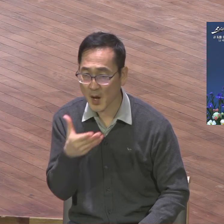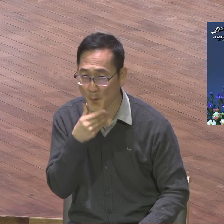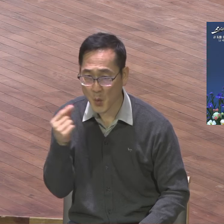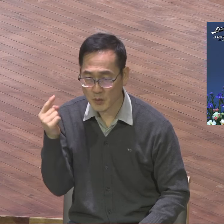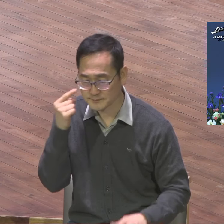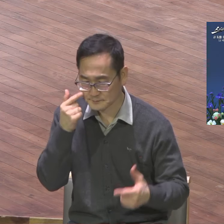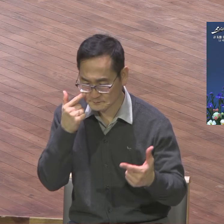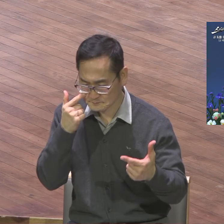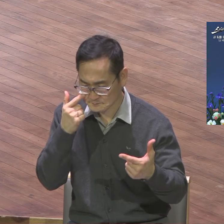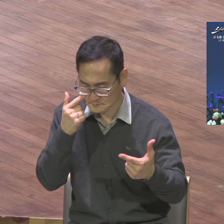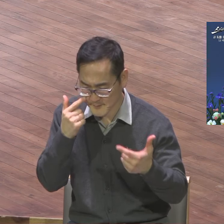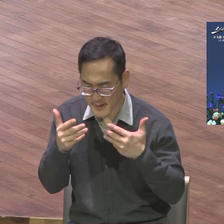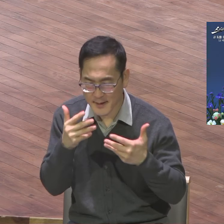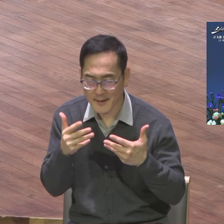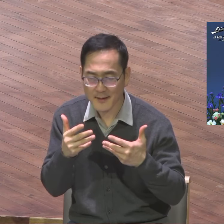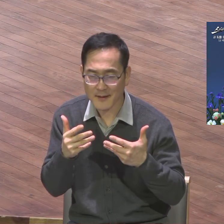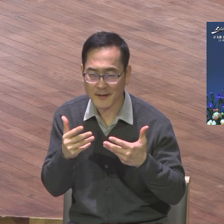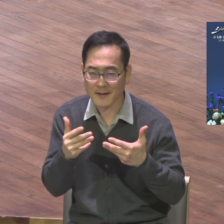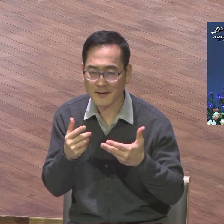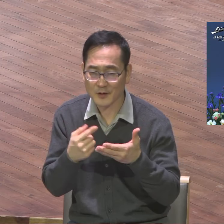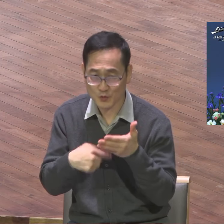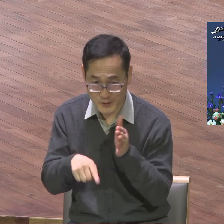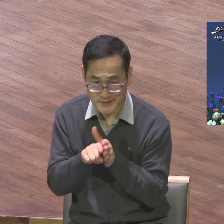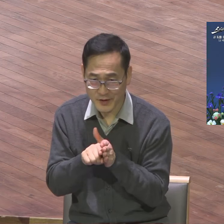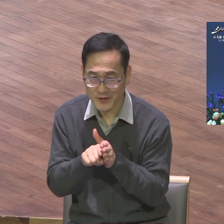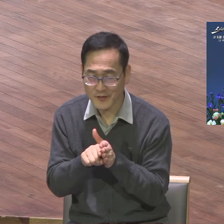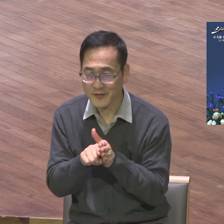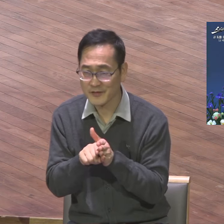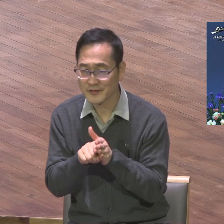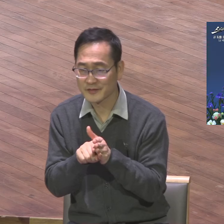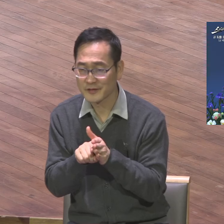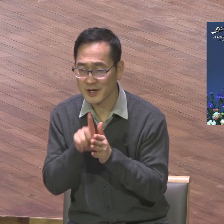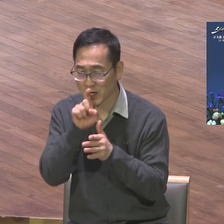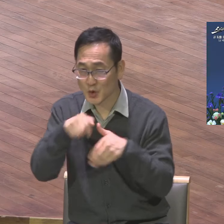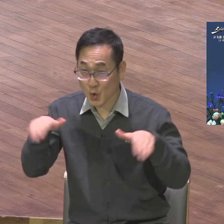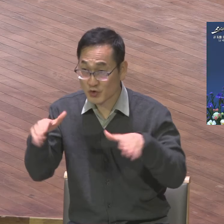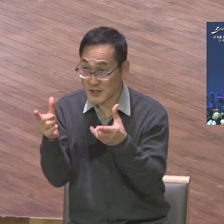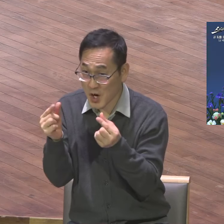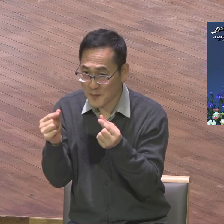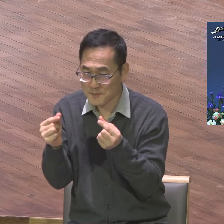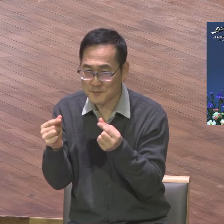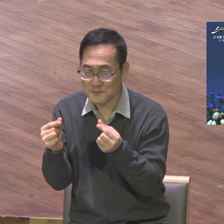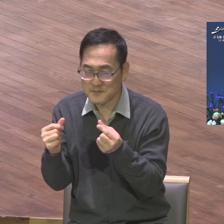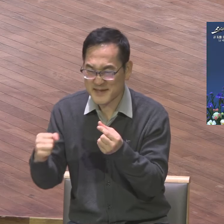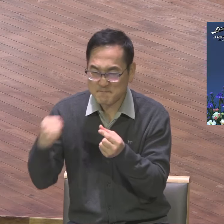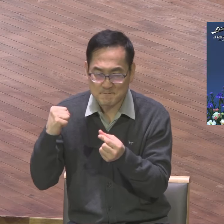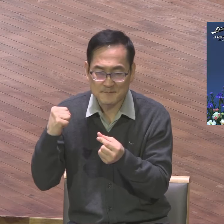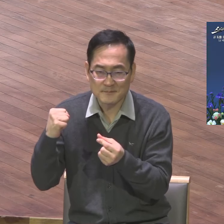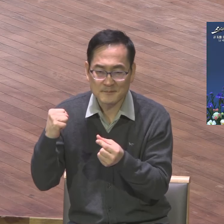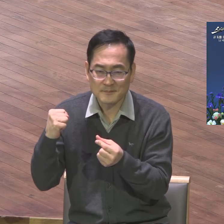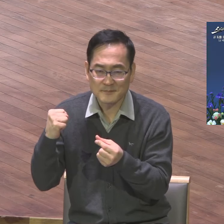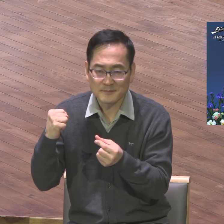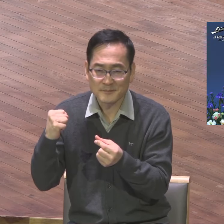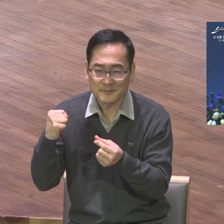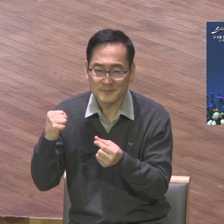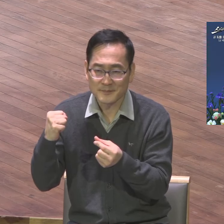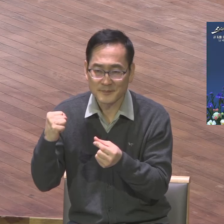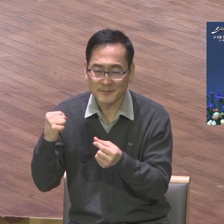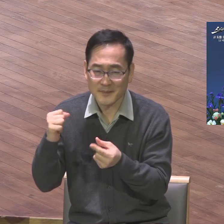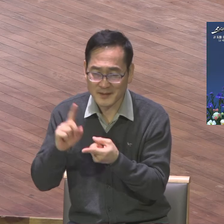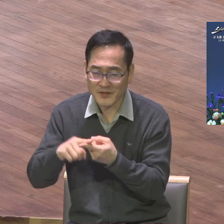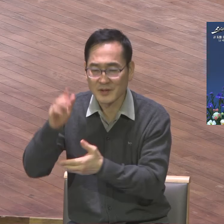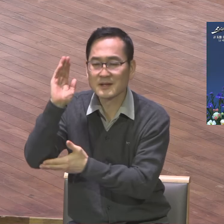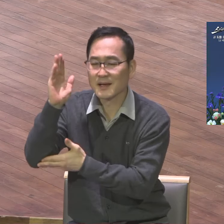알도록 독수리처럼 비상하는 그런 인생을 살 수 있도록 그렇게